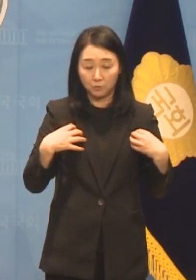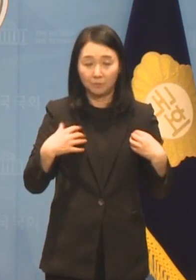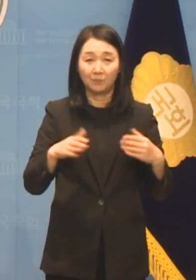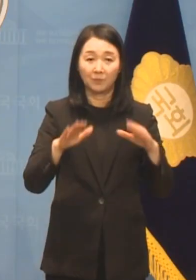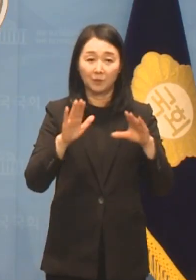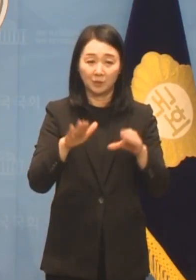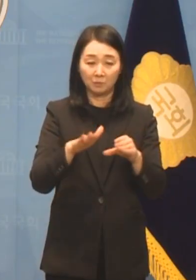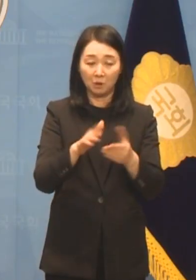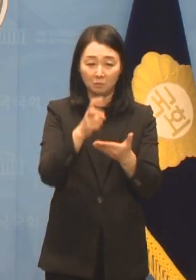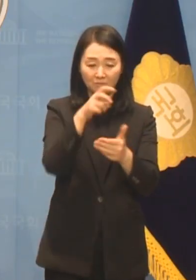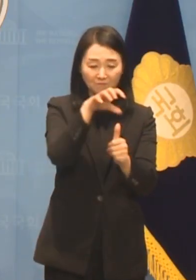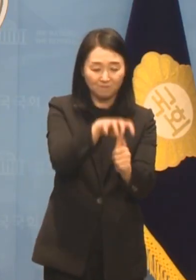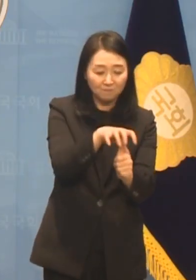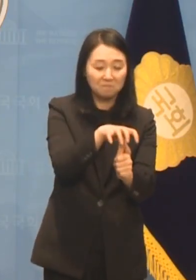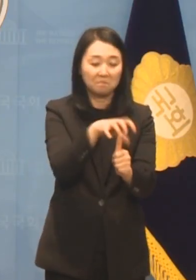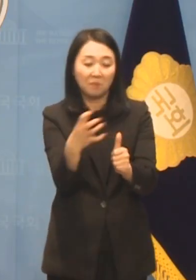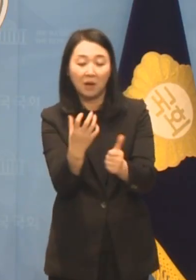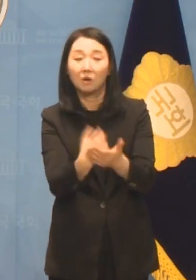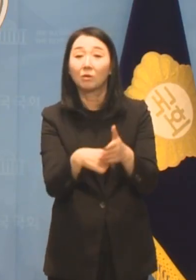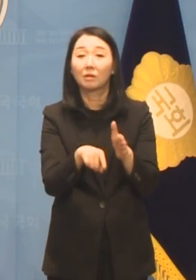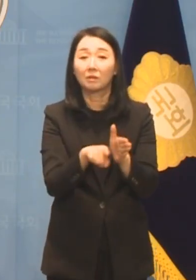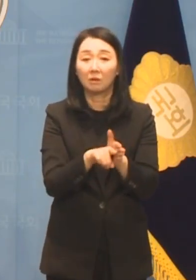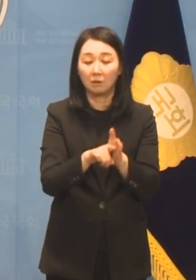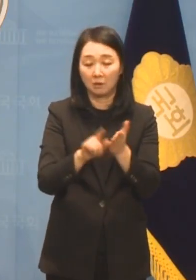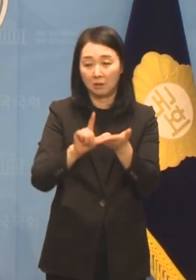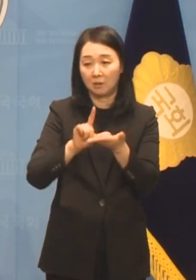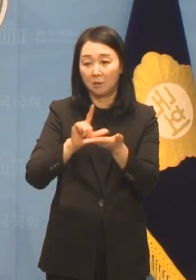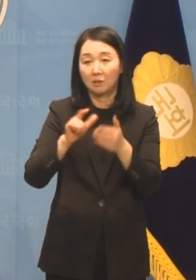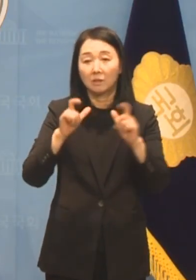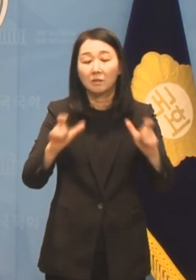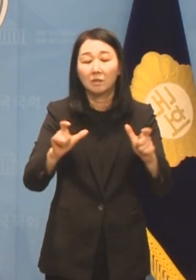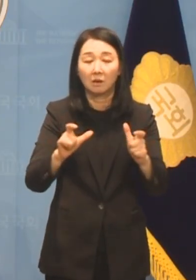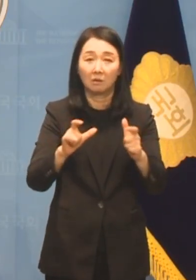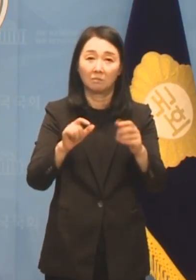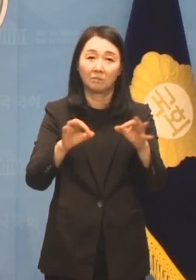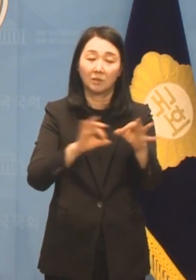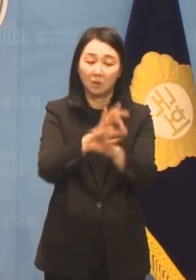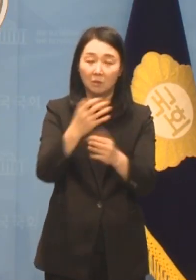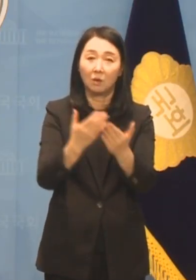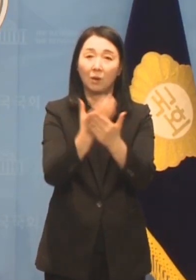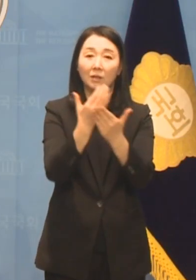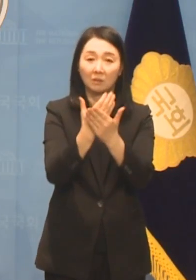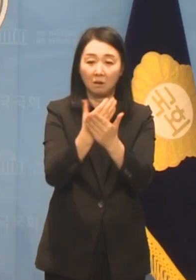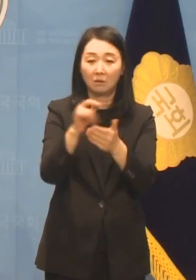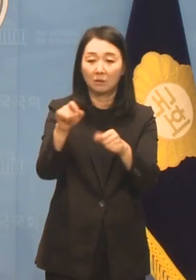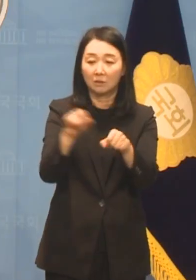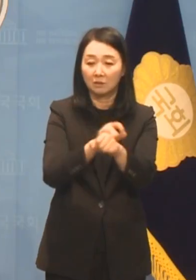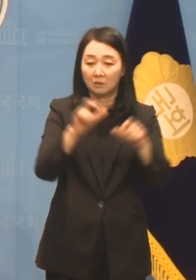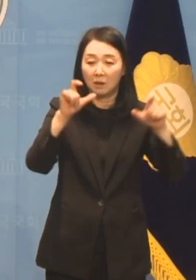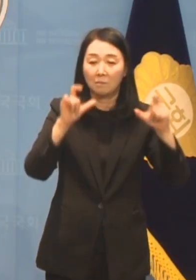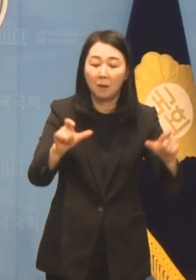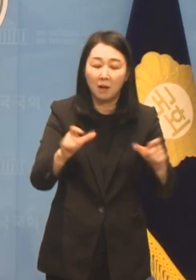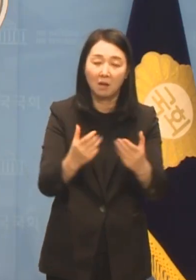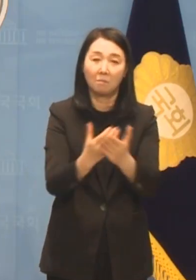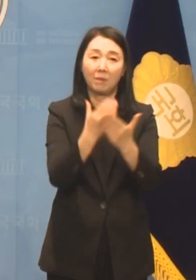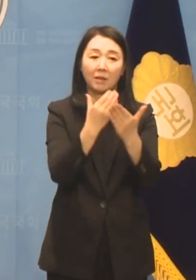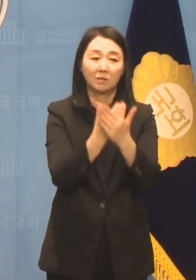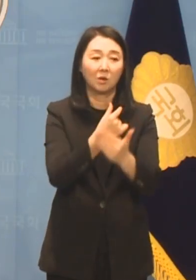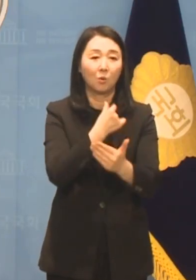이번 규제 완화를 통해 지역경제 활성화, 지역 특화 산업 육성 등 지역의 균형 발전을 꾀할